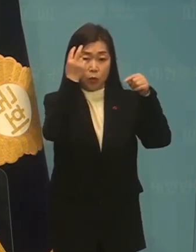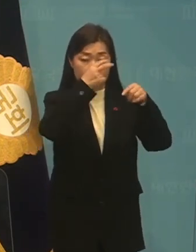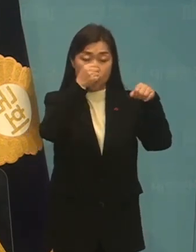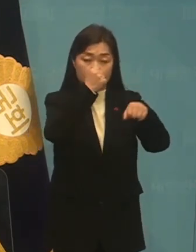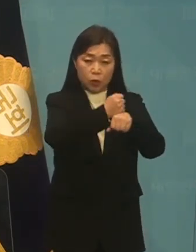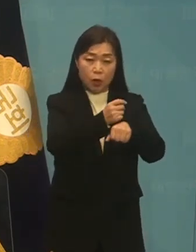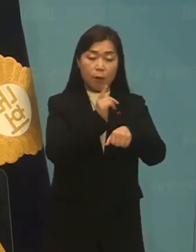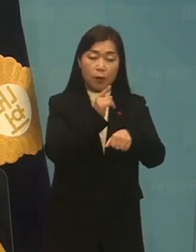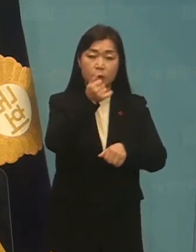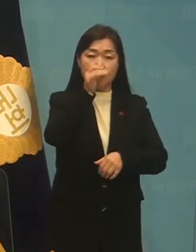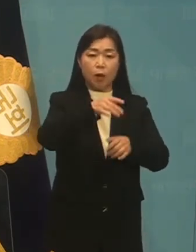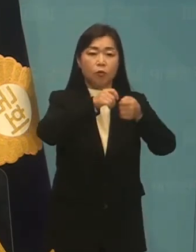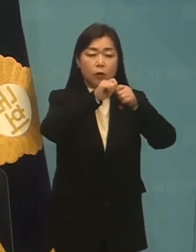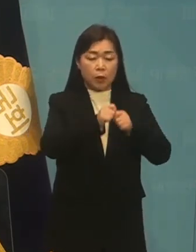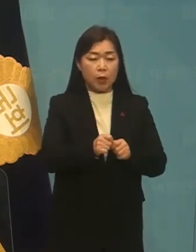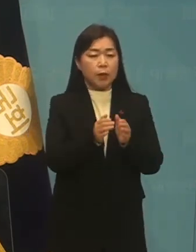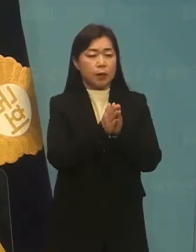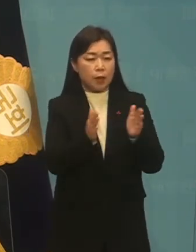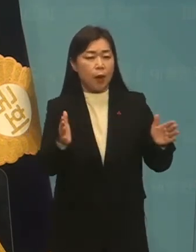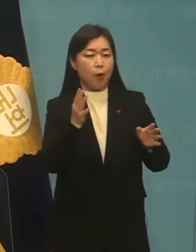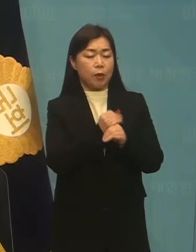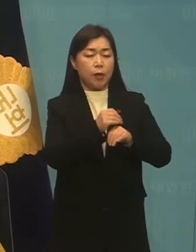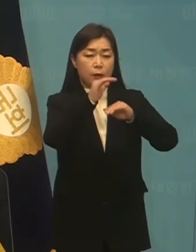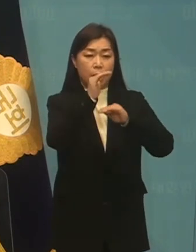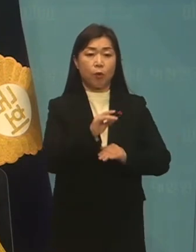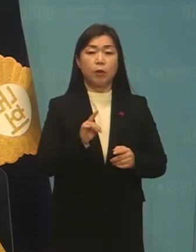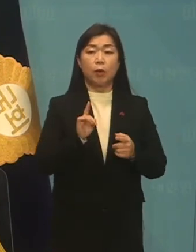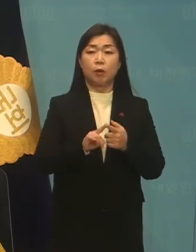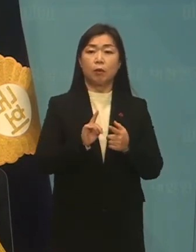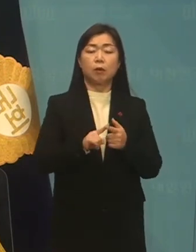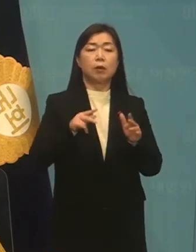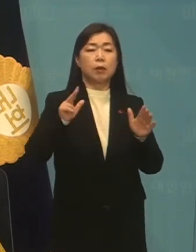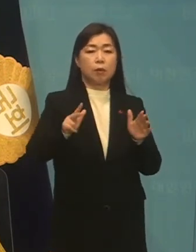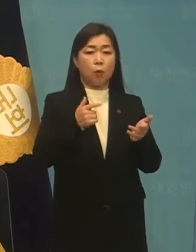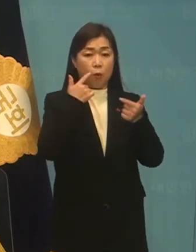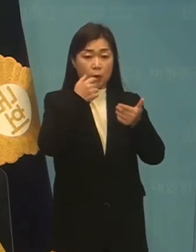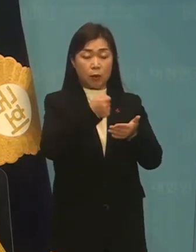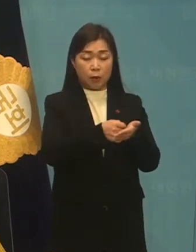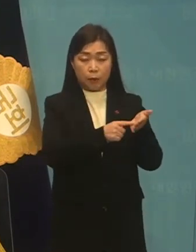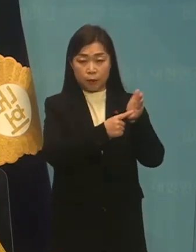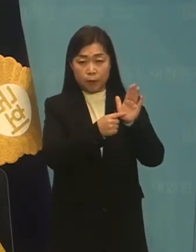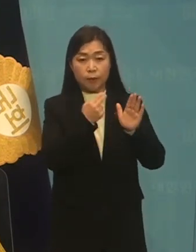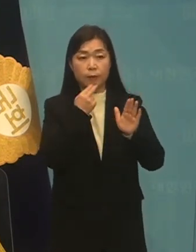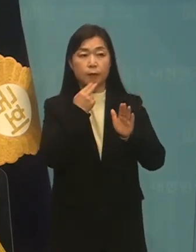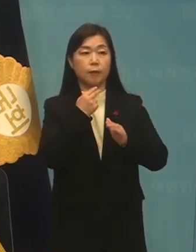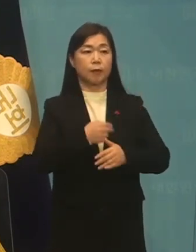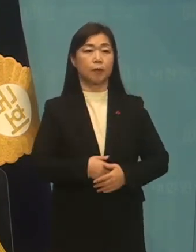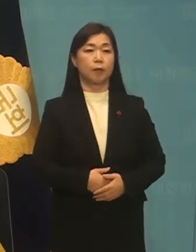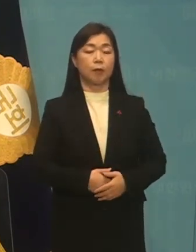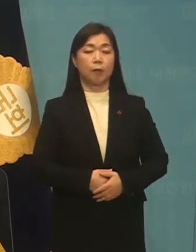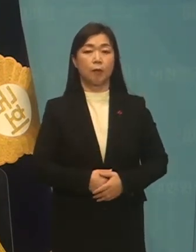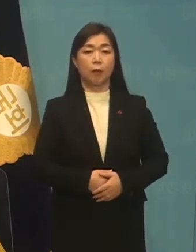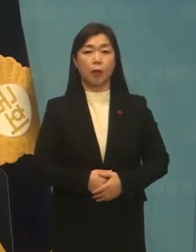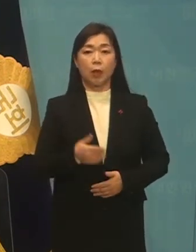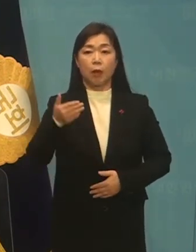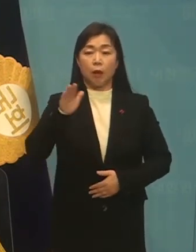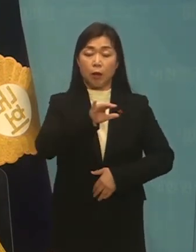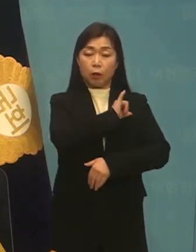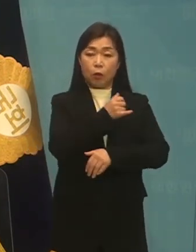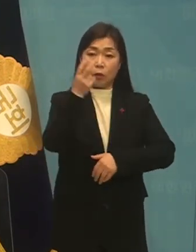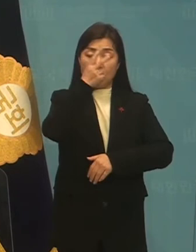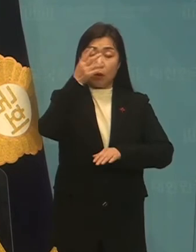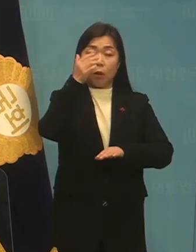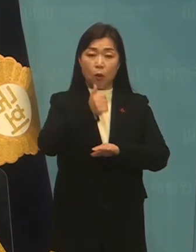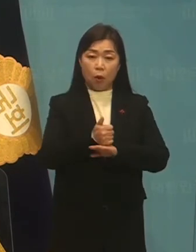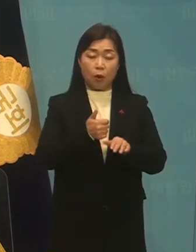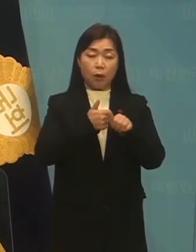밝혔지만 구체적인 시행 시기와 내용에 대해서는 아직까지 확정하지 않았습니다. 그러나 인권위 조사